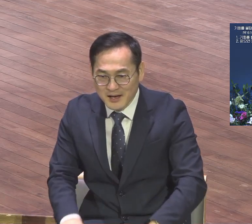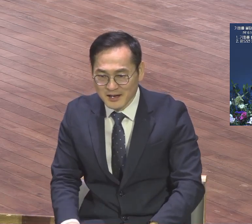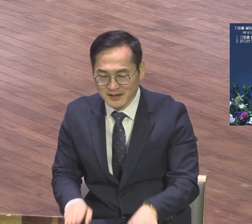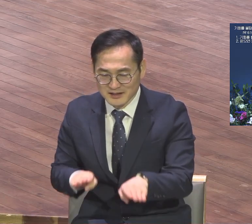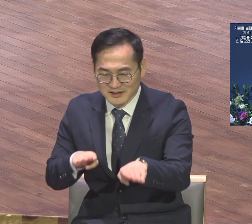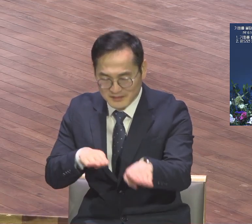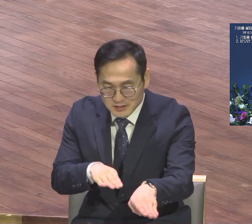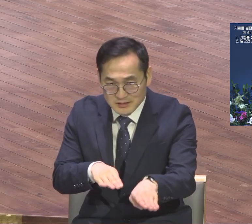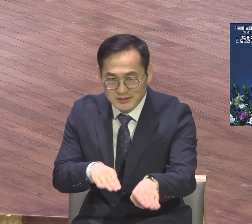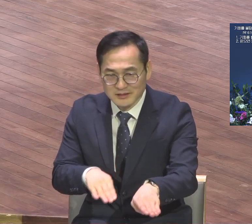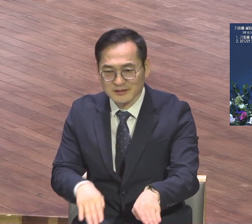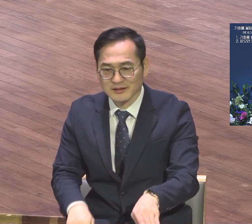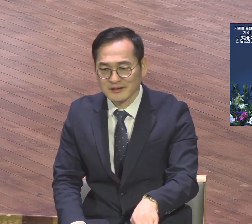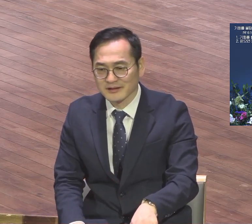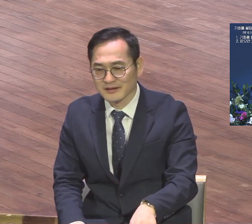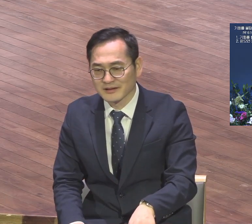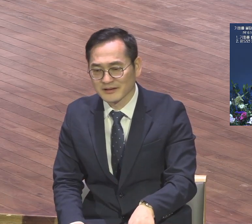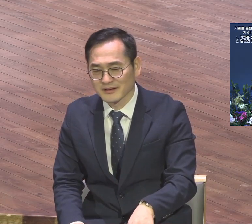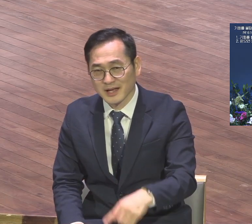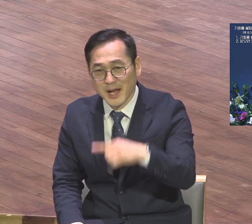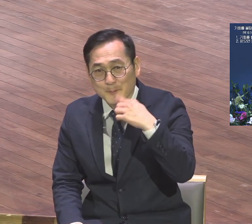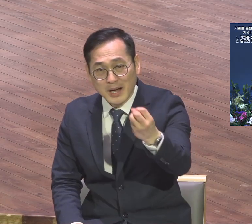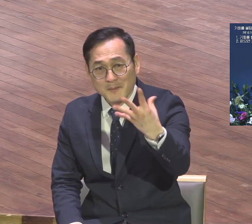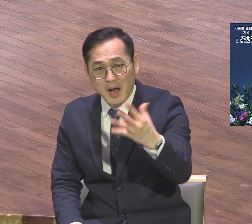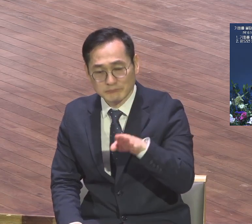성질 더럽지요.